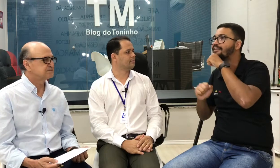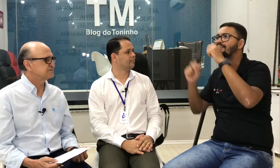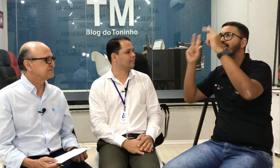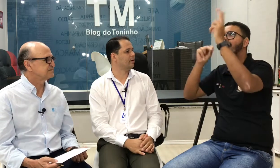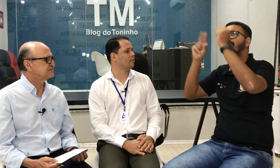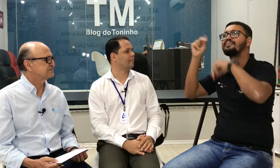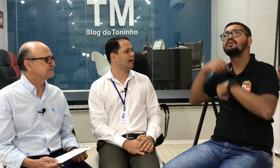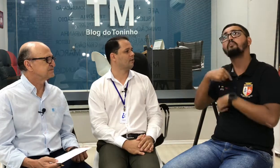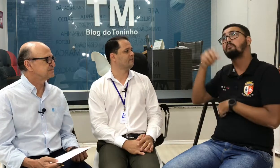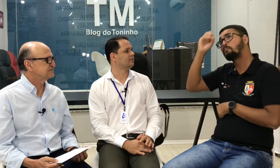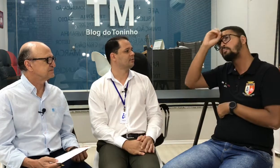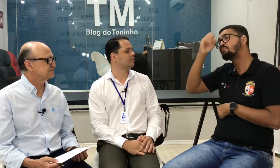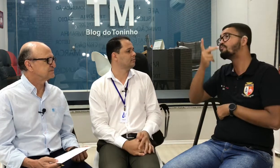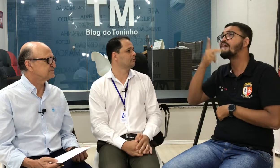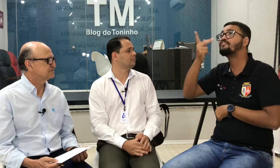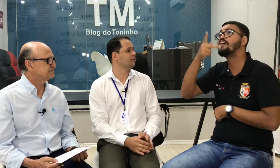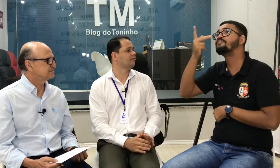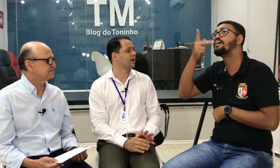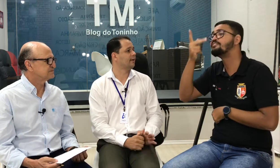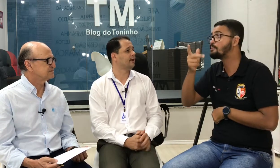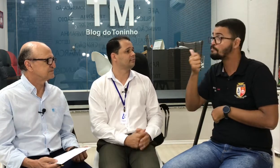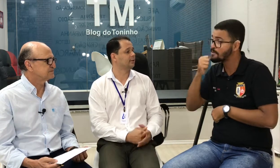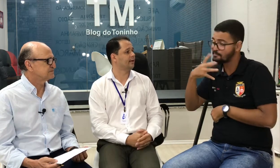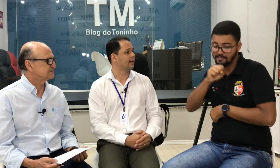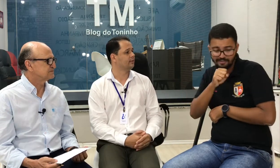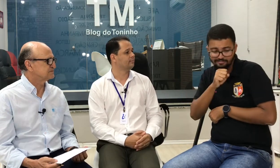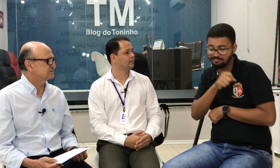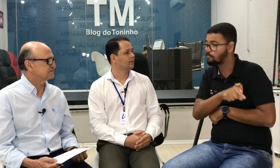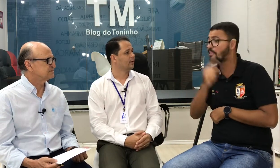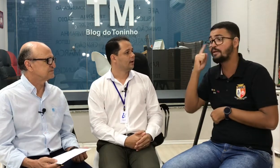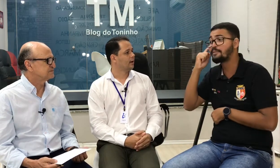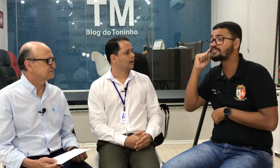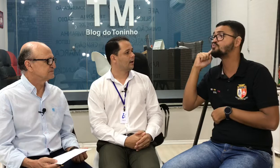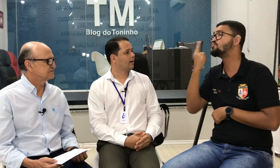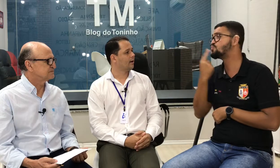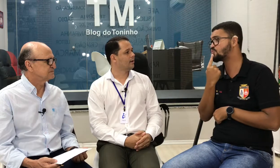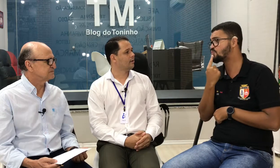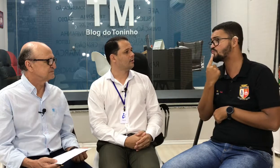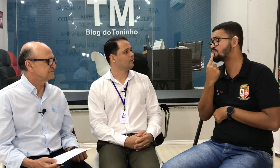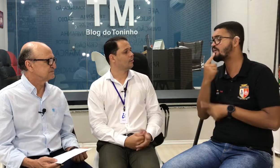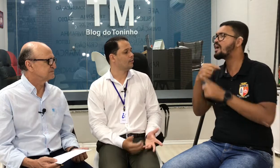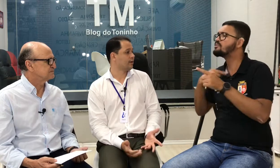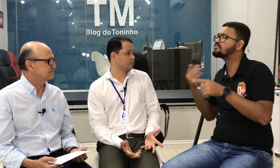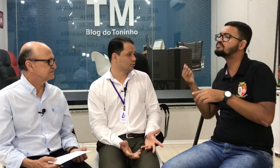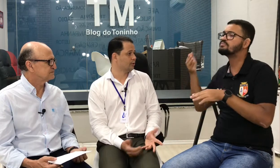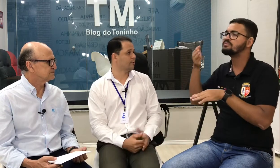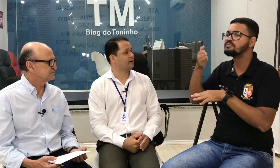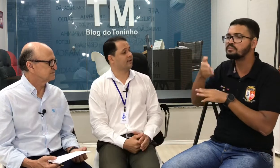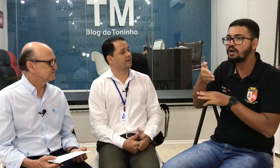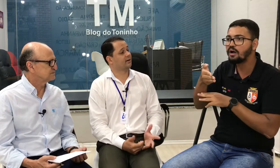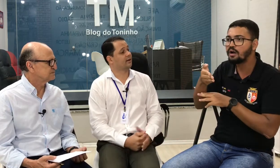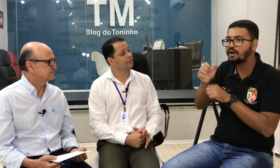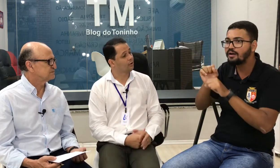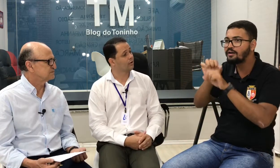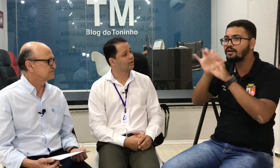mãe e meu pai conversando e eu ficava lá sem saber nada. Aí eu era surdo, aí meu pai falava, que dó, ele era